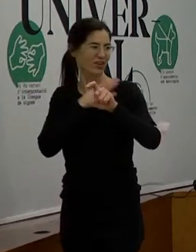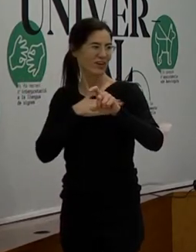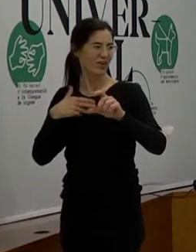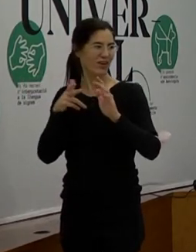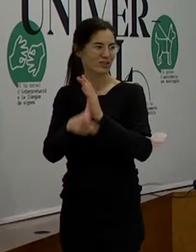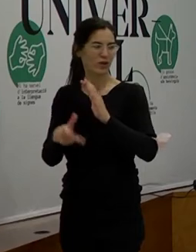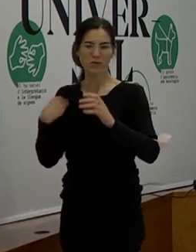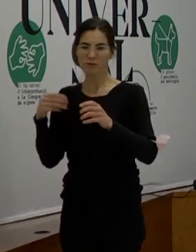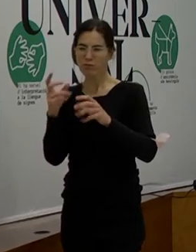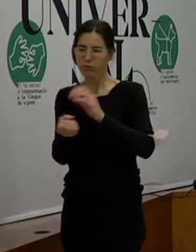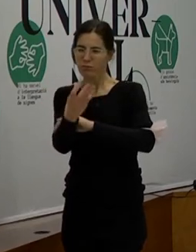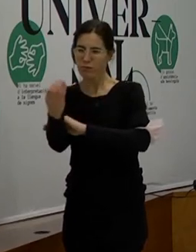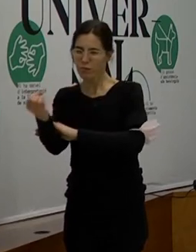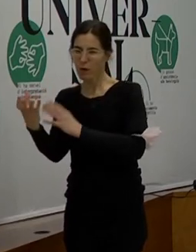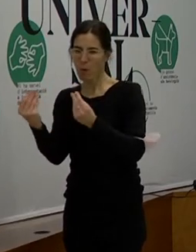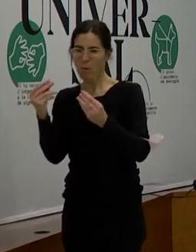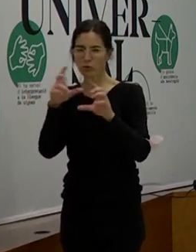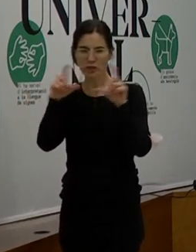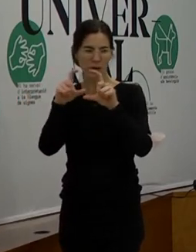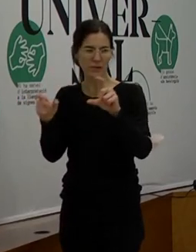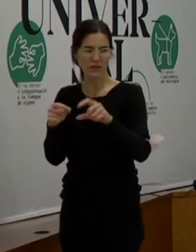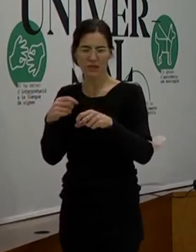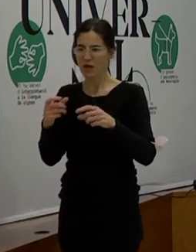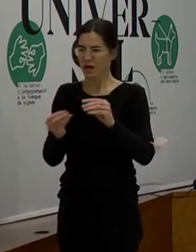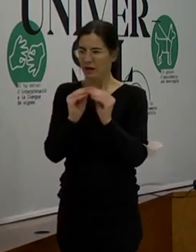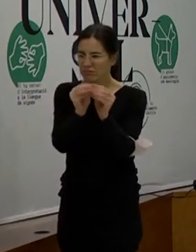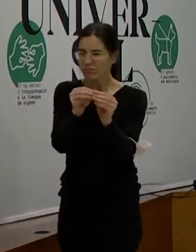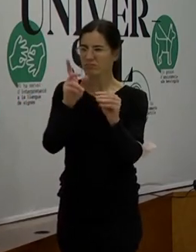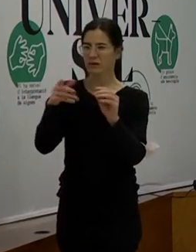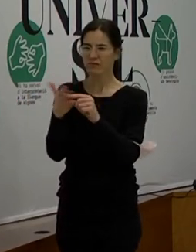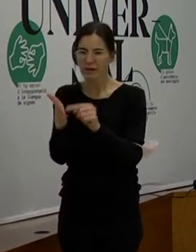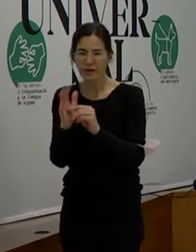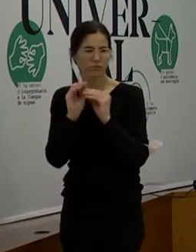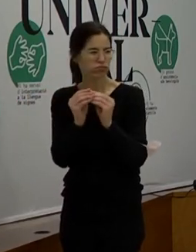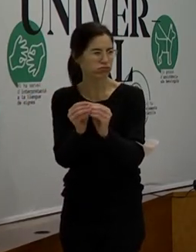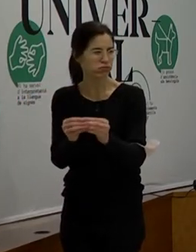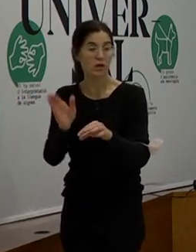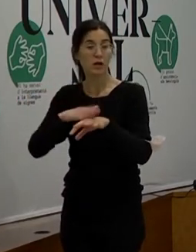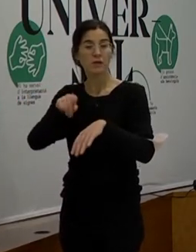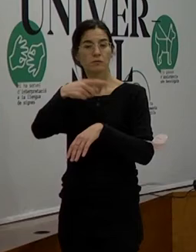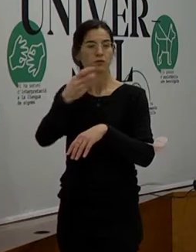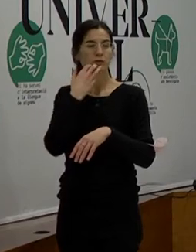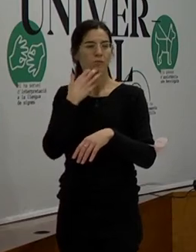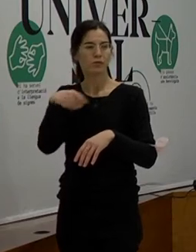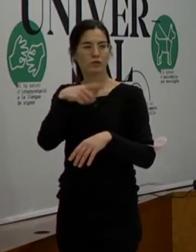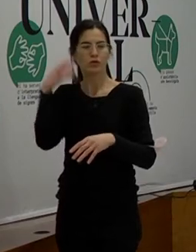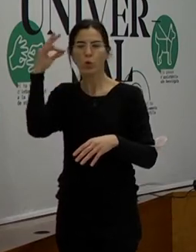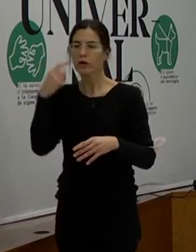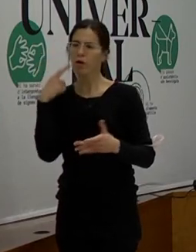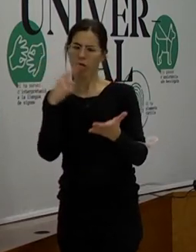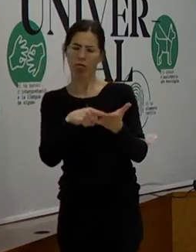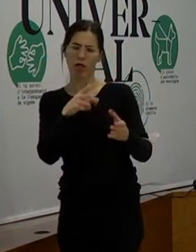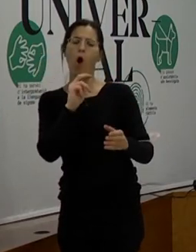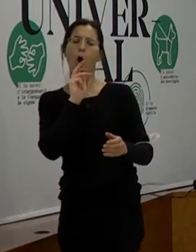crear moltes empreses que instal·lin, que fabriquin, ¿vale? Que després puguem nosaltres només certificar que està bé,